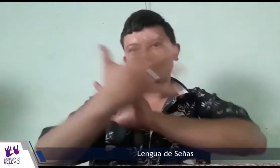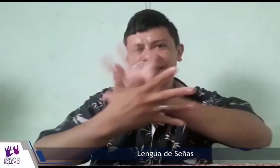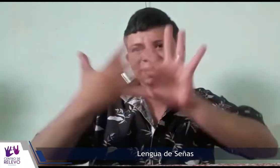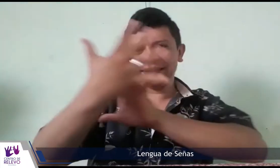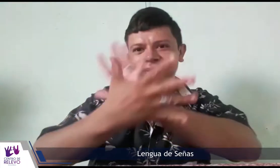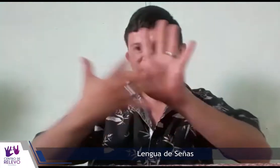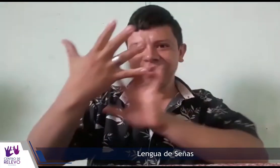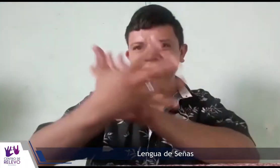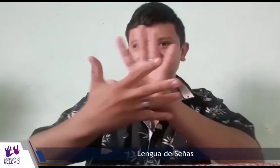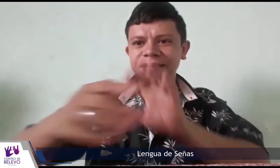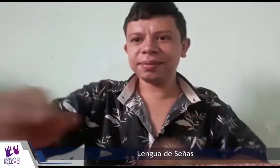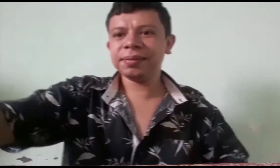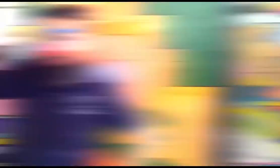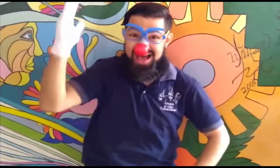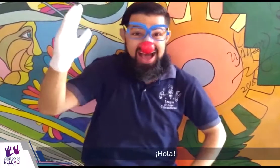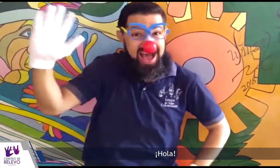Lengua de señas. ¡Hola!